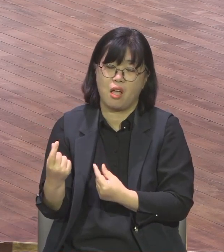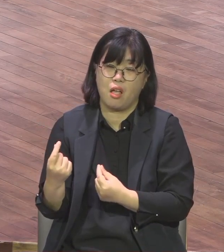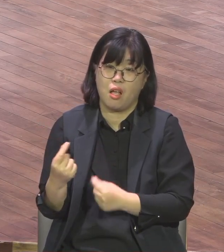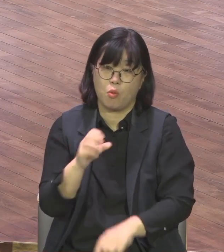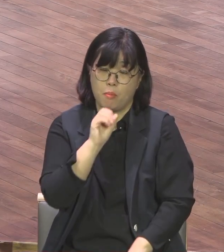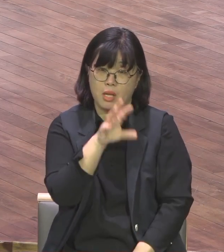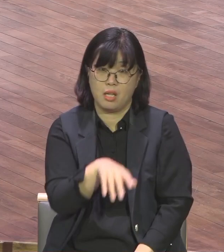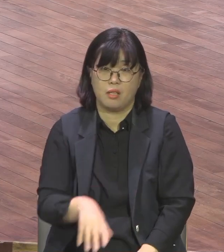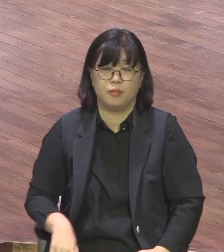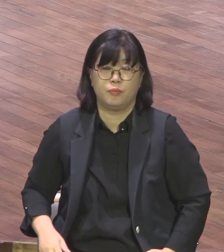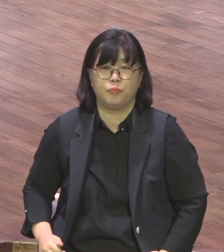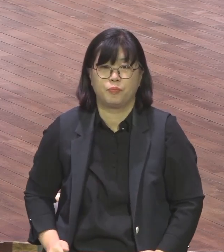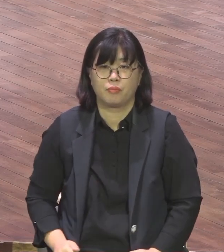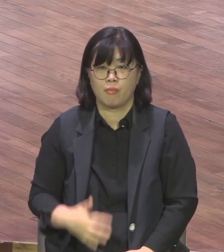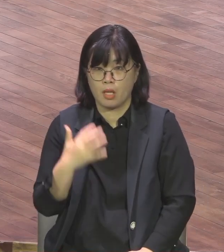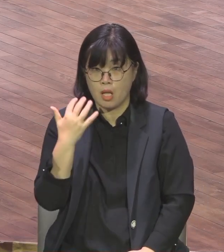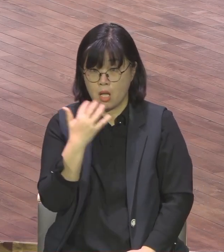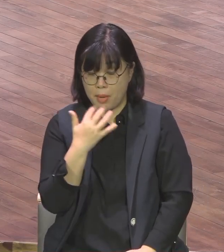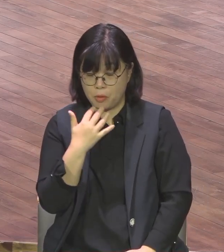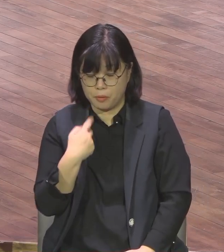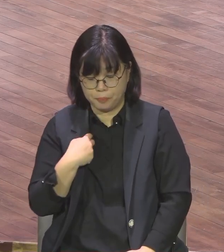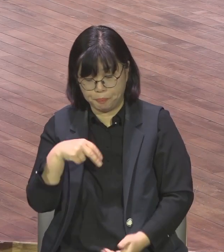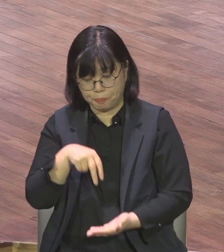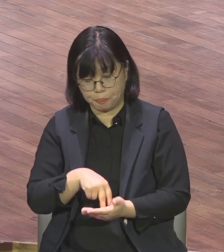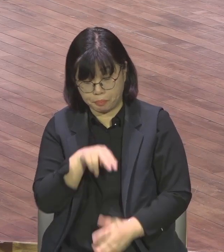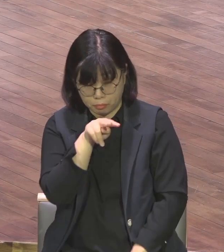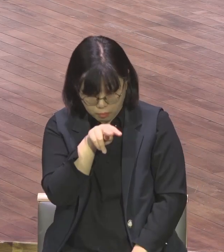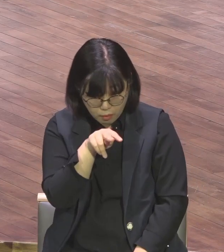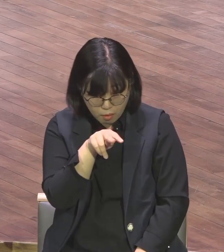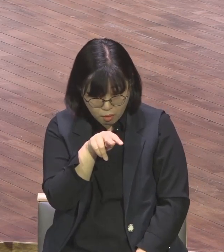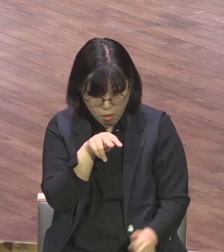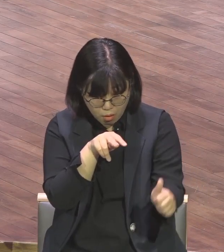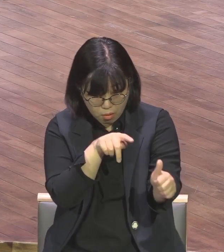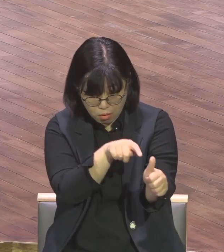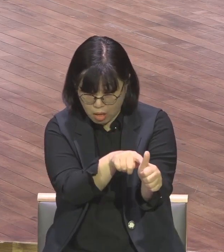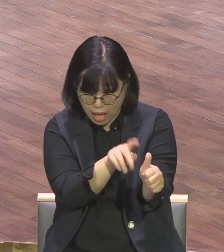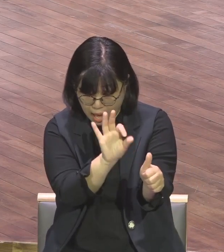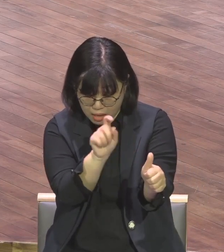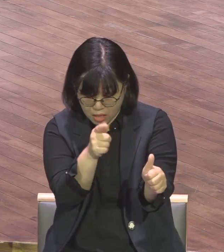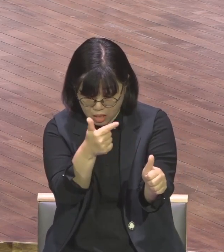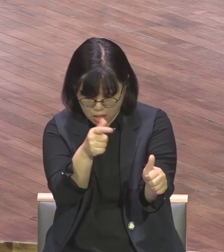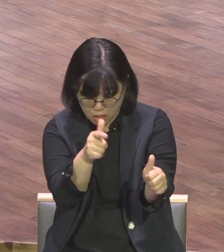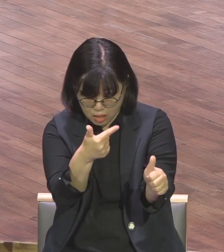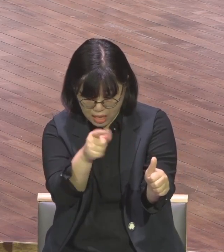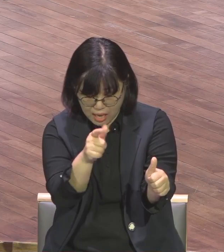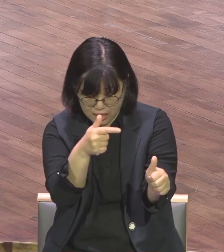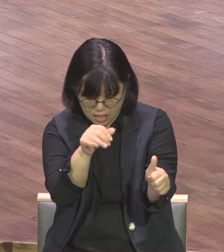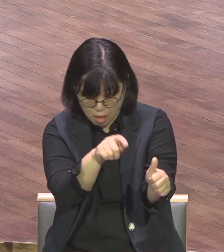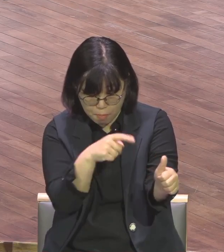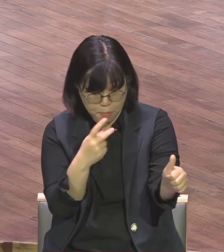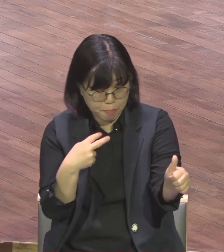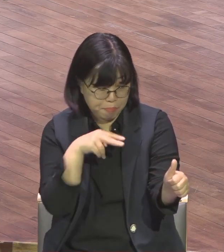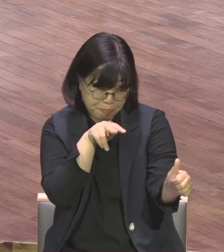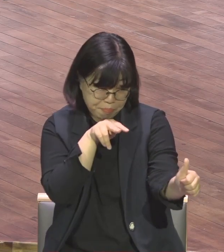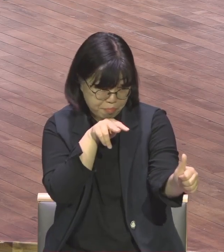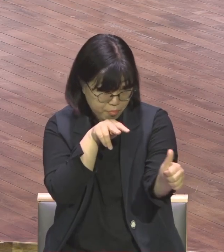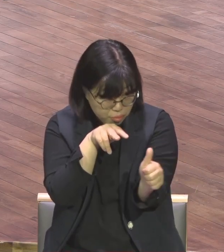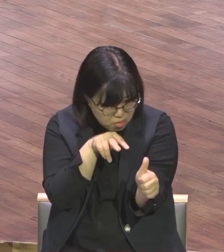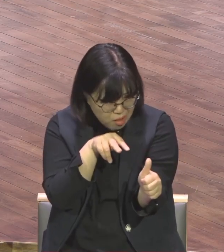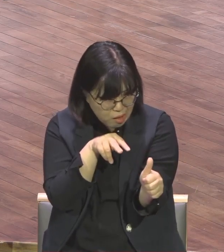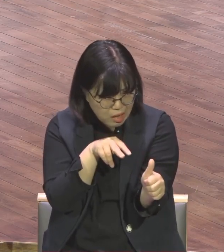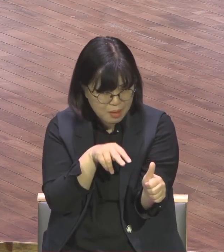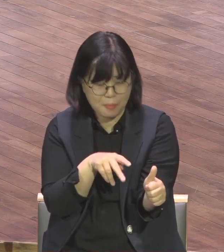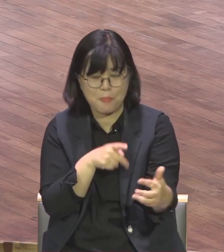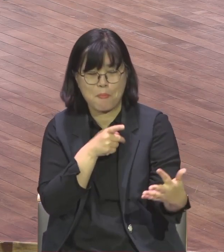성령이 충만했던 베드로 앞에 아나니아의 본 모습이 그대로 드러났습니다. 어찌하여